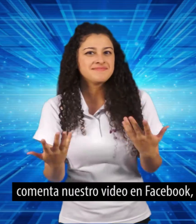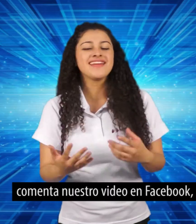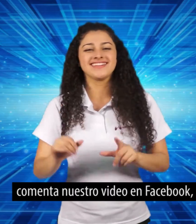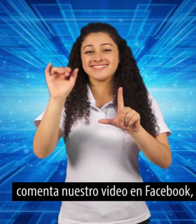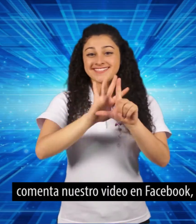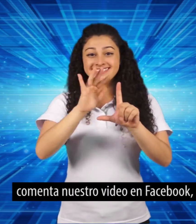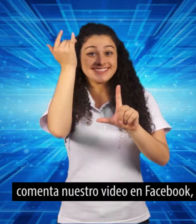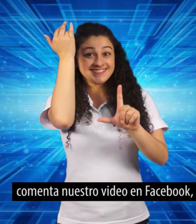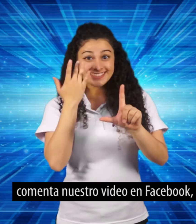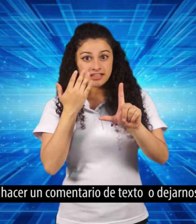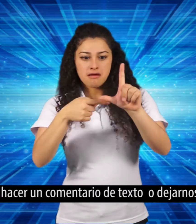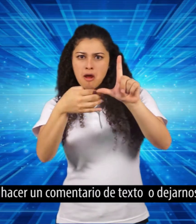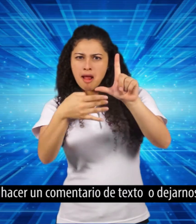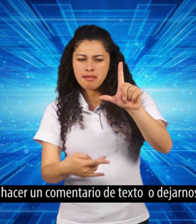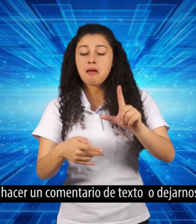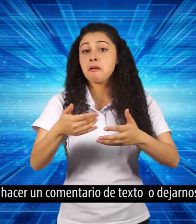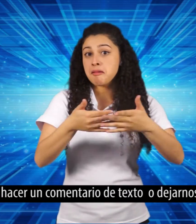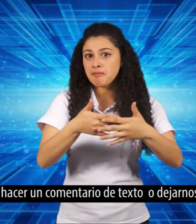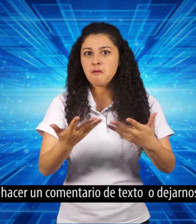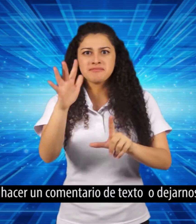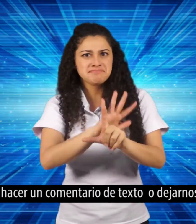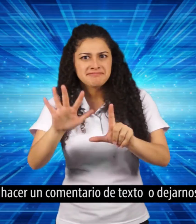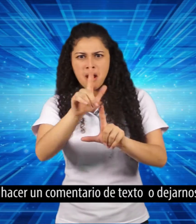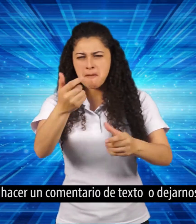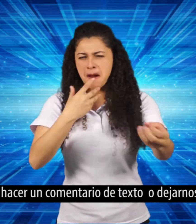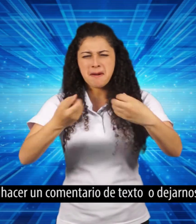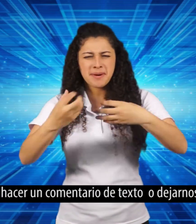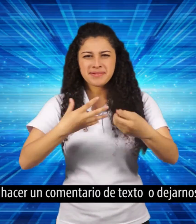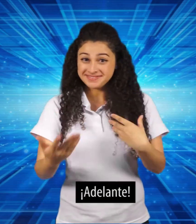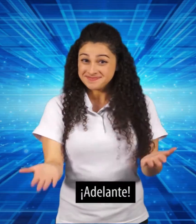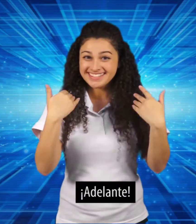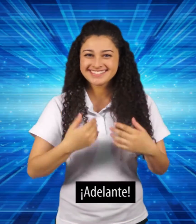Facebook. Puedes hacer un comentario de texto o dejarnos un video. Adelante.